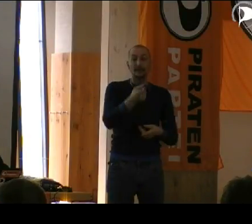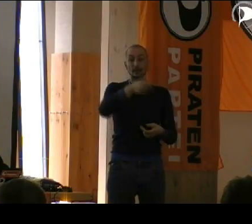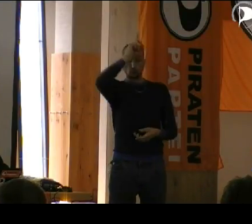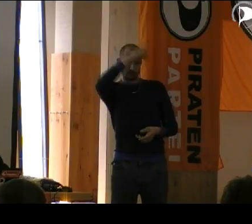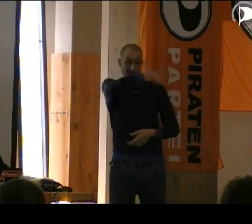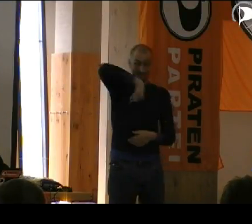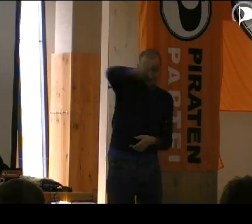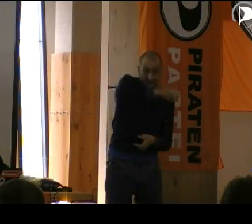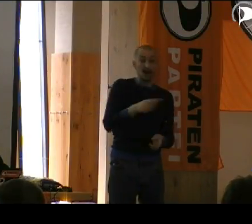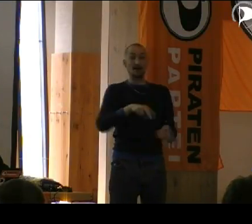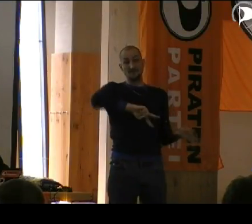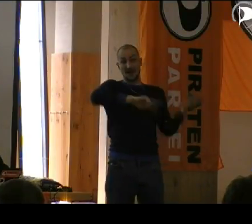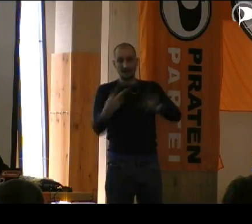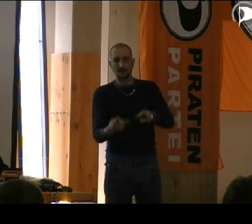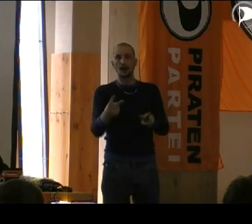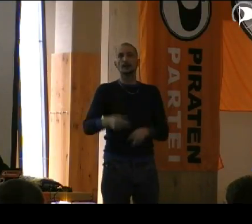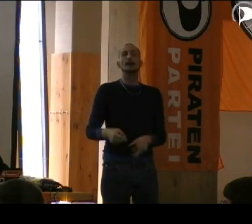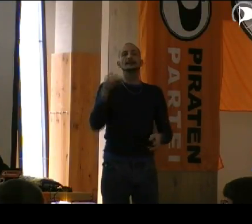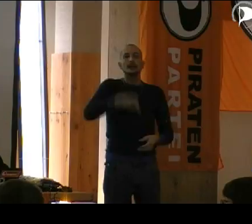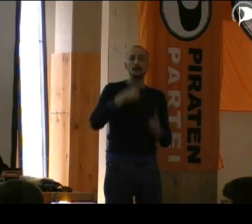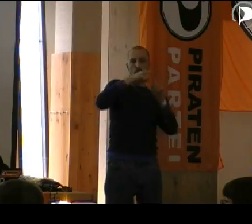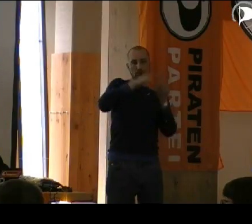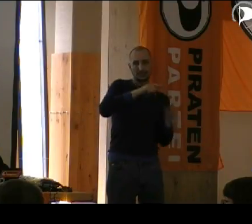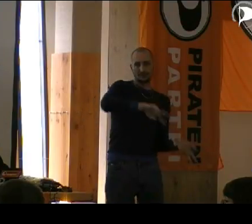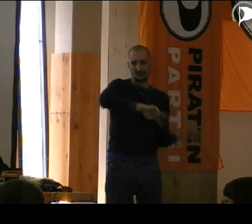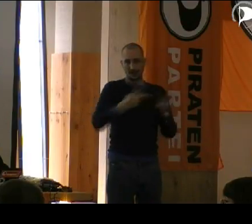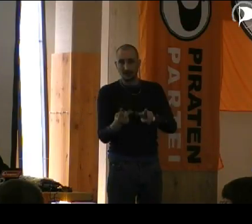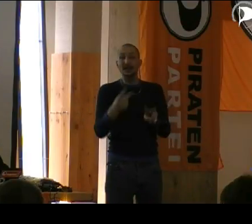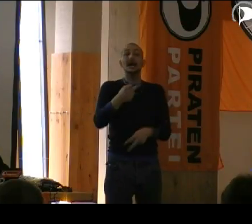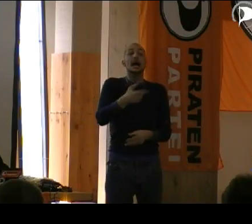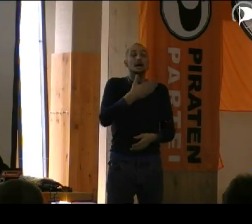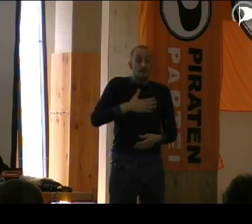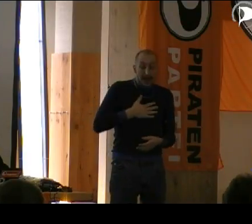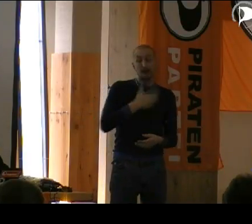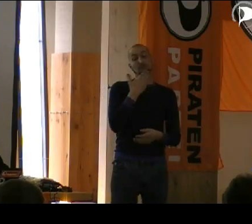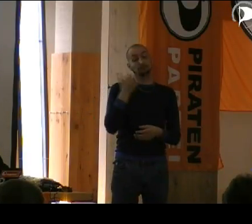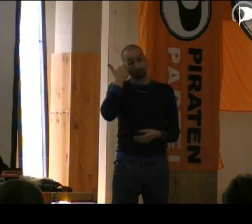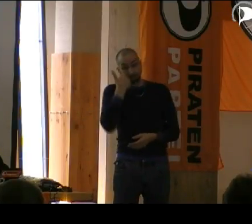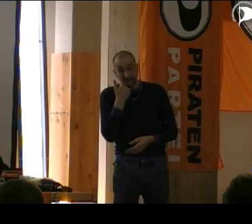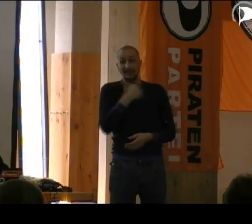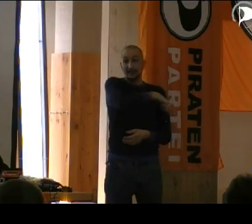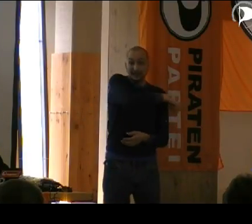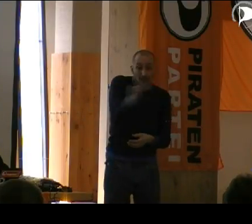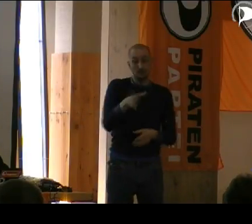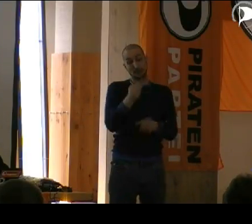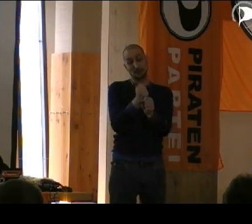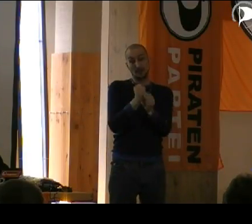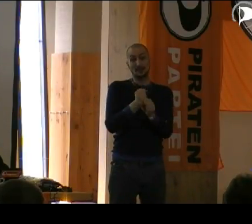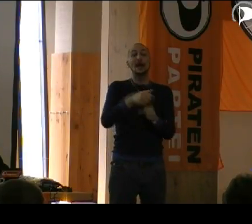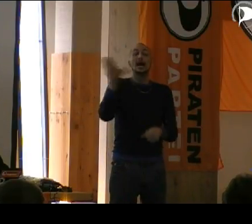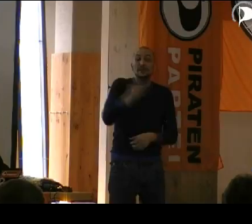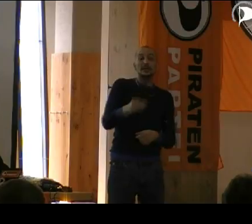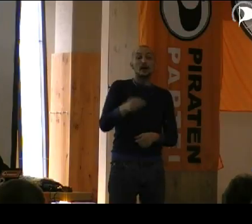könnten wir das zum positiven verändern und meine bitte an euch macht einfach mit vertraut waren mit